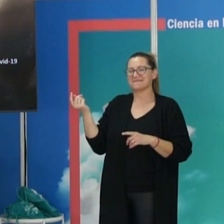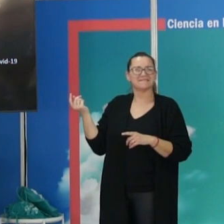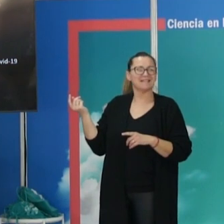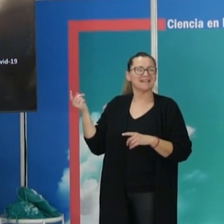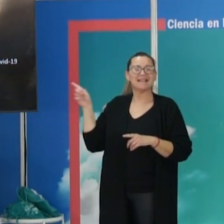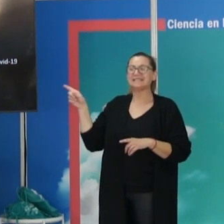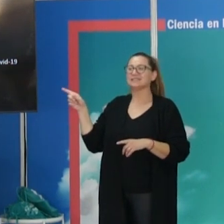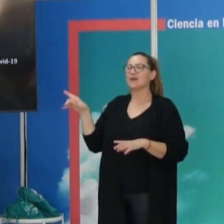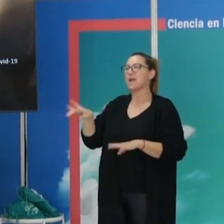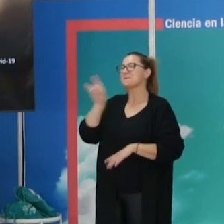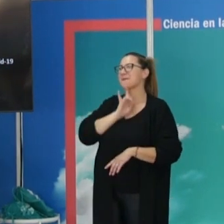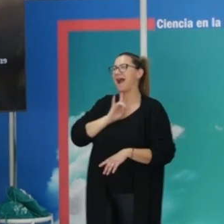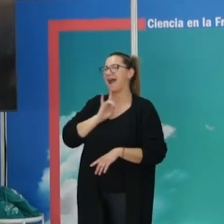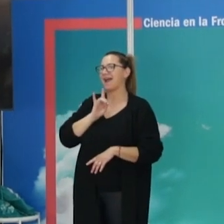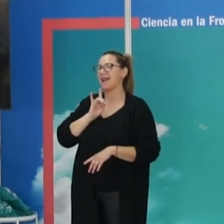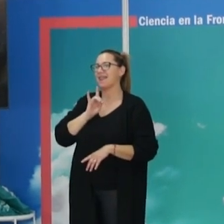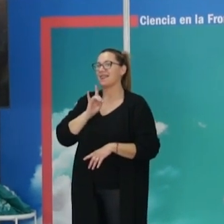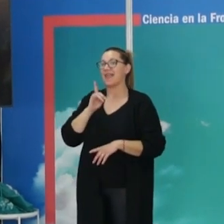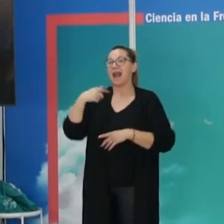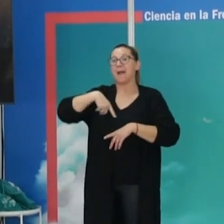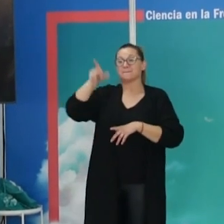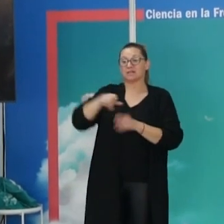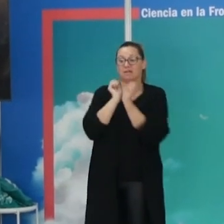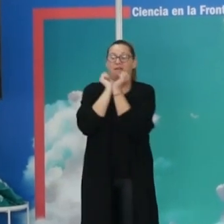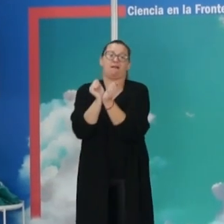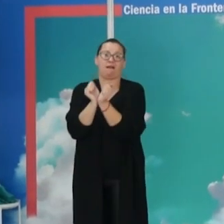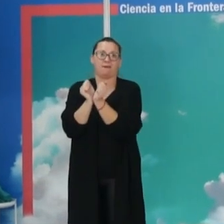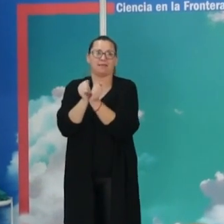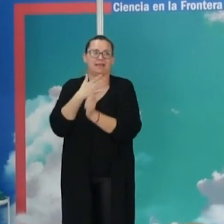el mal hábito que tenían los esclavos de querer fugarse